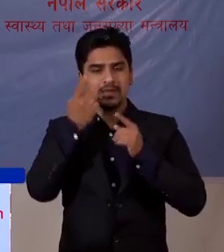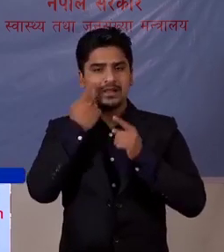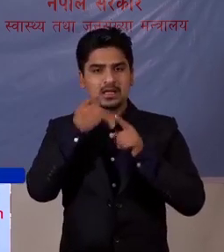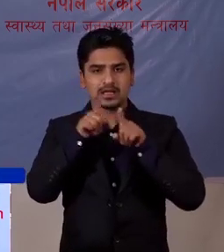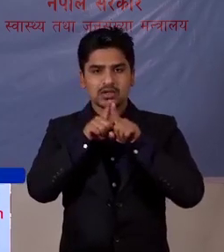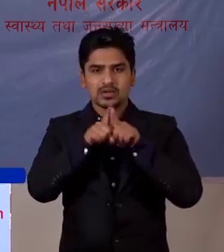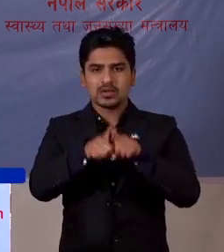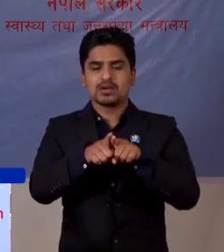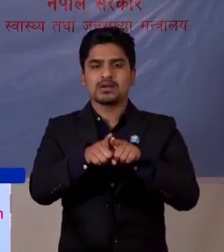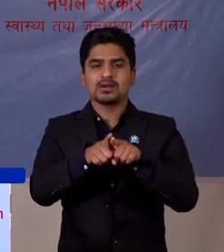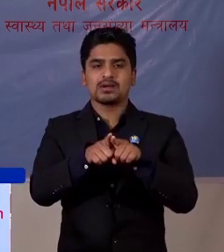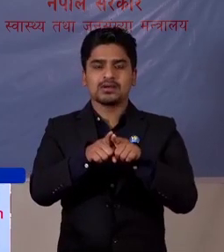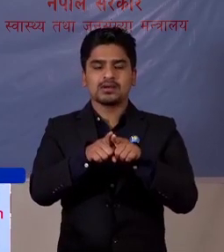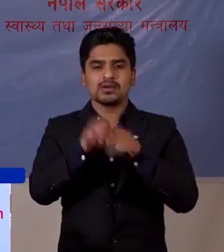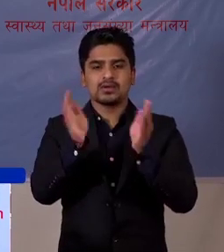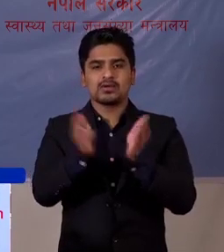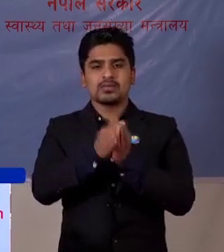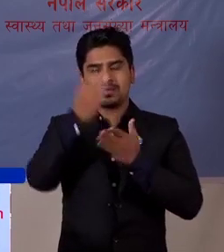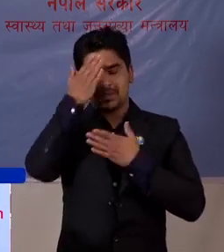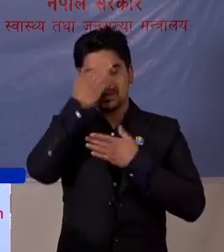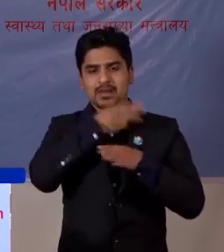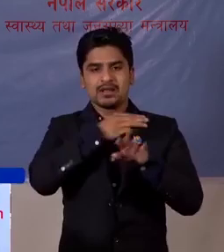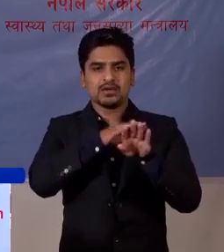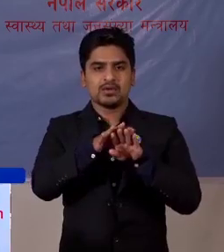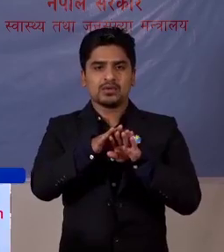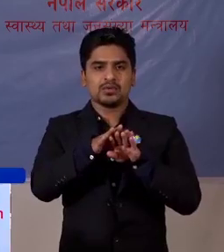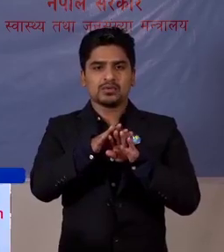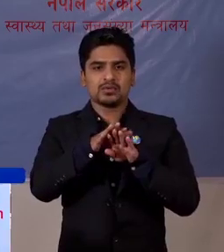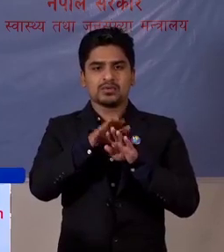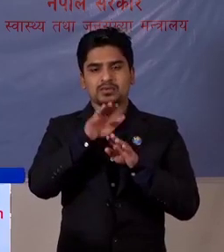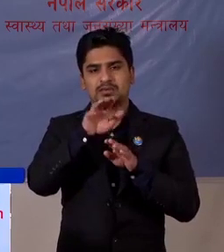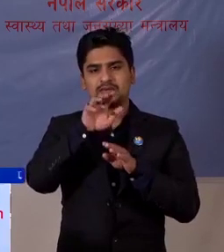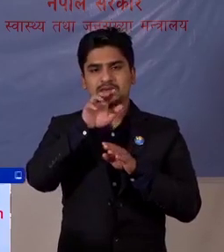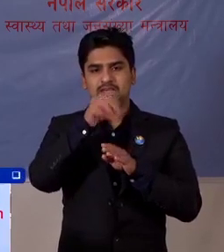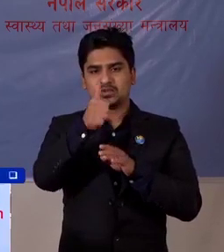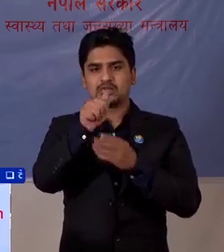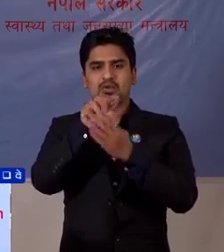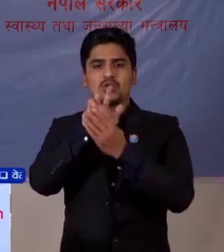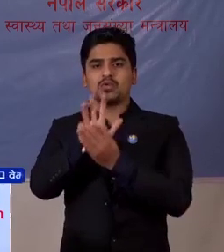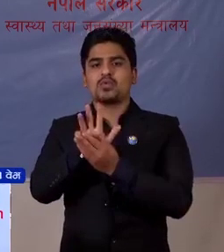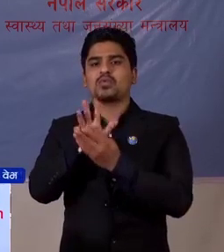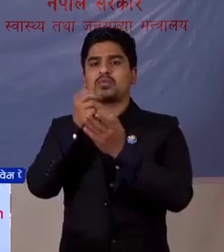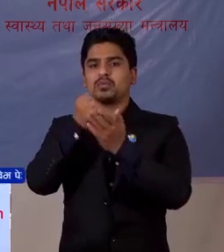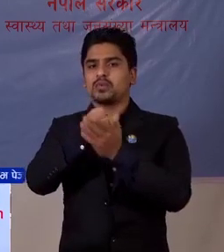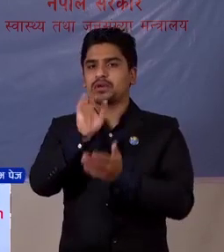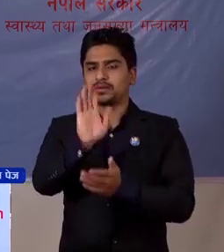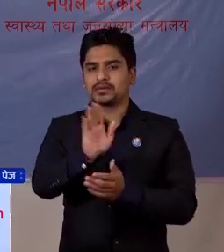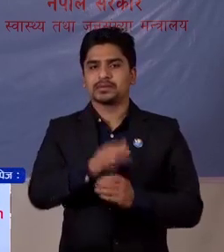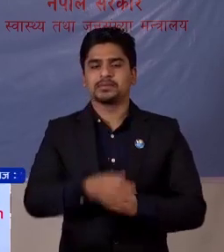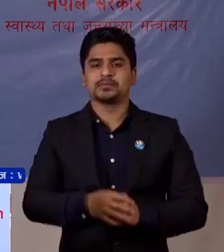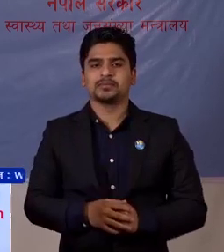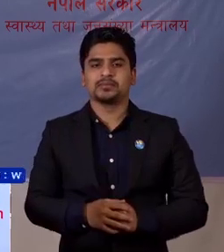देखिएसँगै कुल सङ्क्रमित हुनेको सङ्ख्या 69 पुगेको छ।